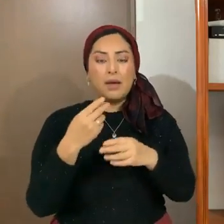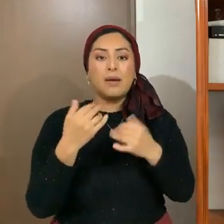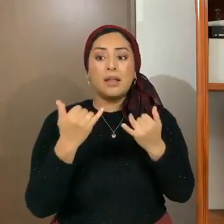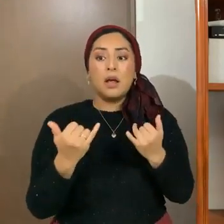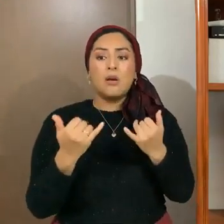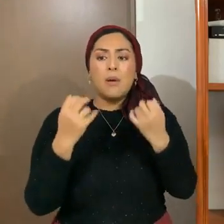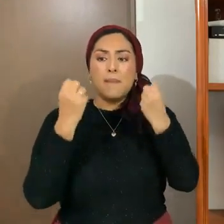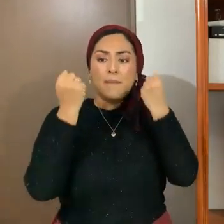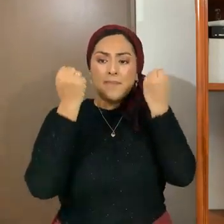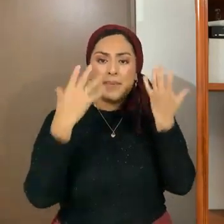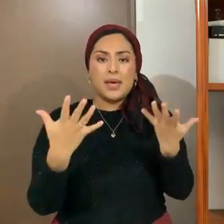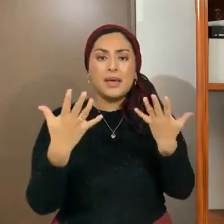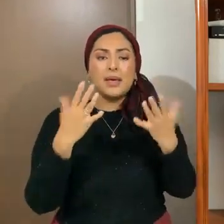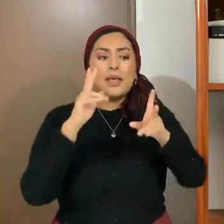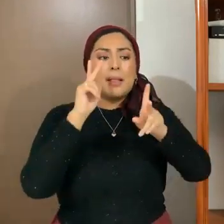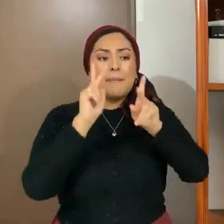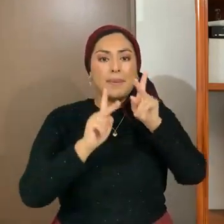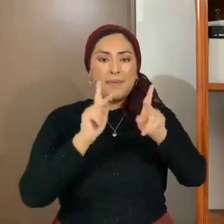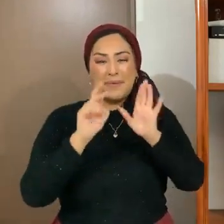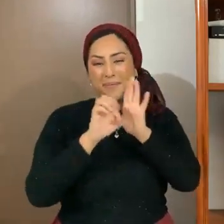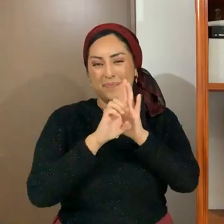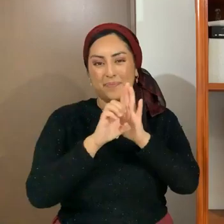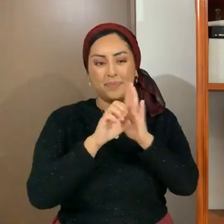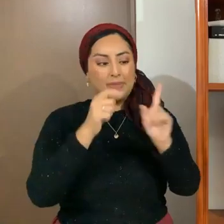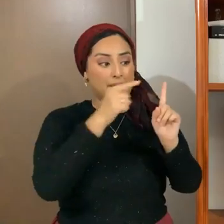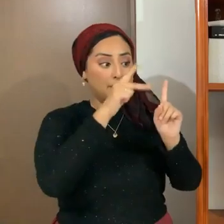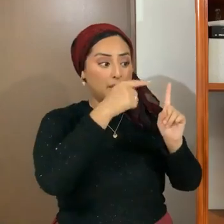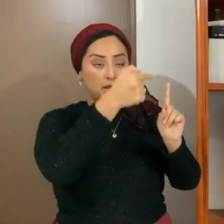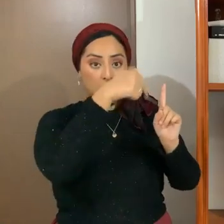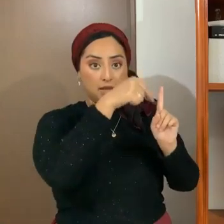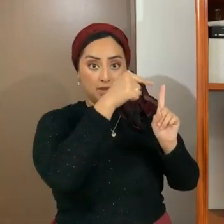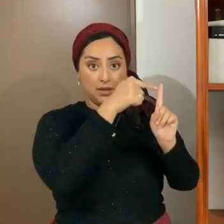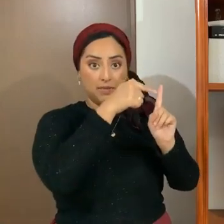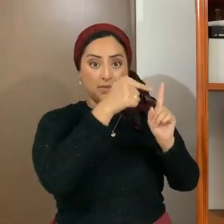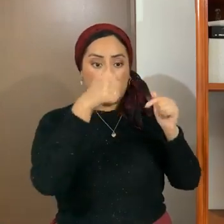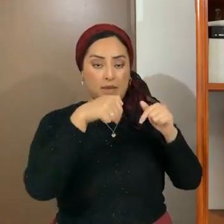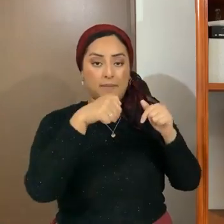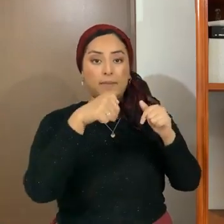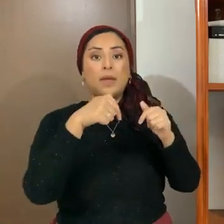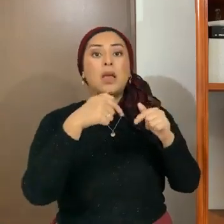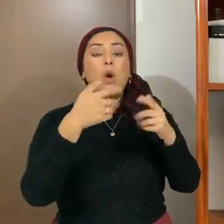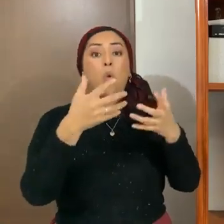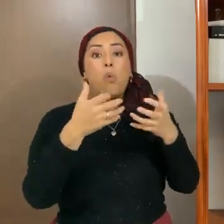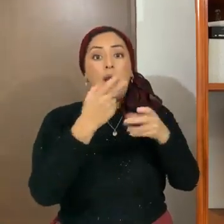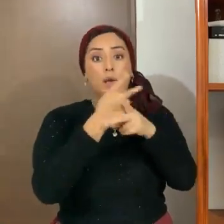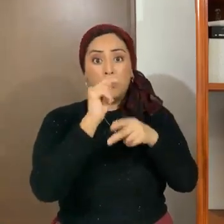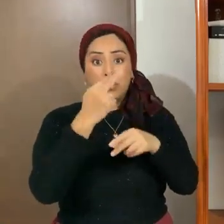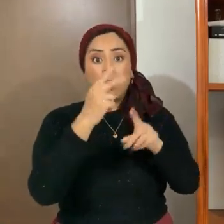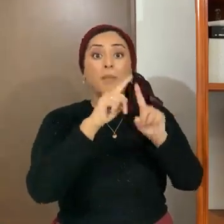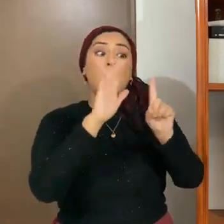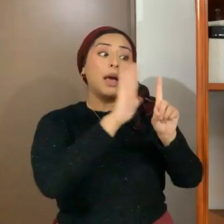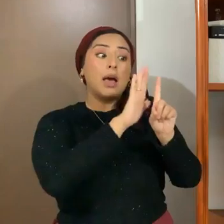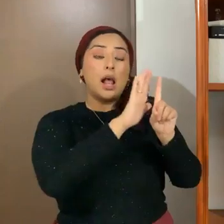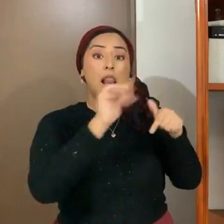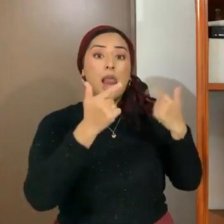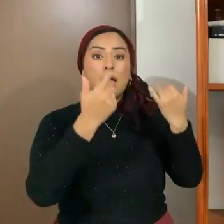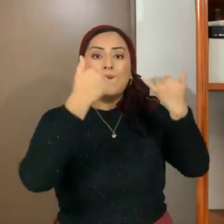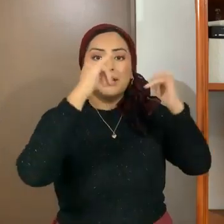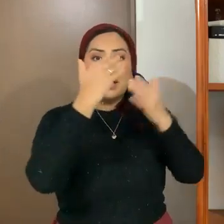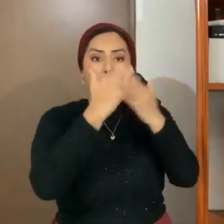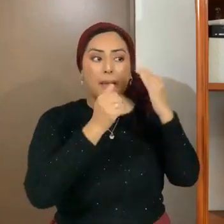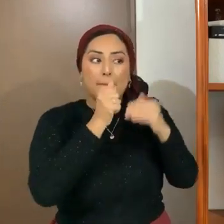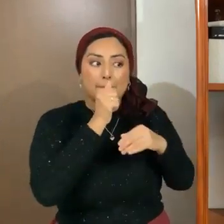ejemplo del plumón, esta persona viene a estudiar Torah, pero no arregla totalmente su vida. Tiene